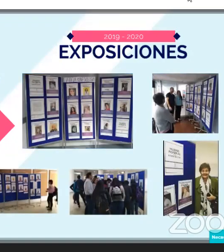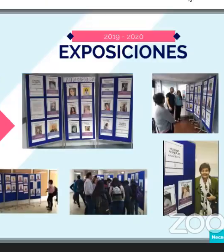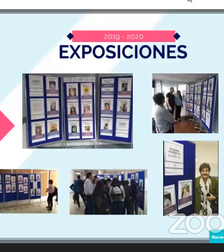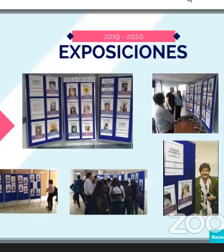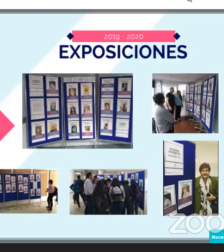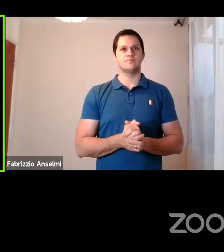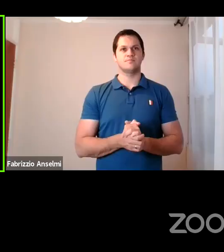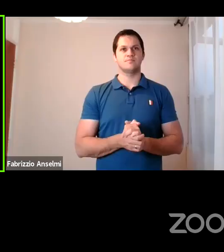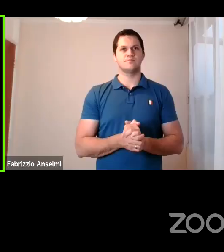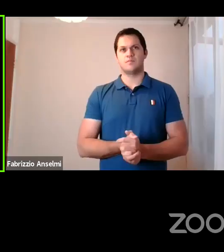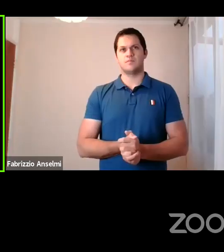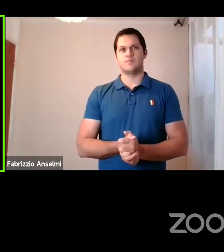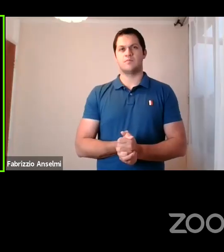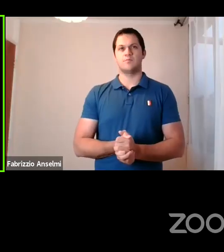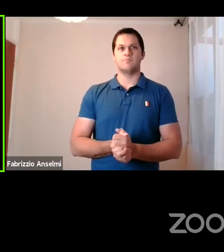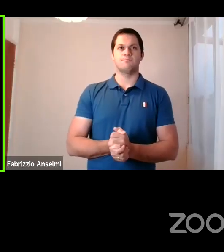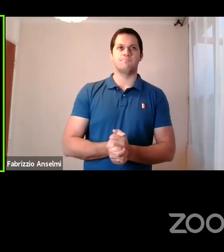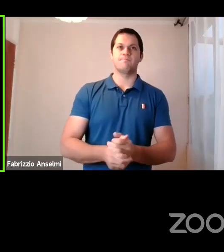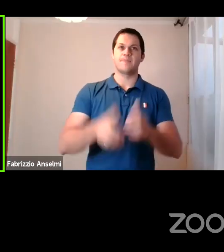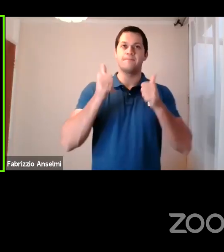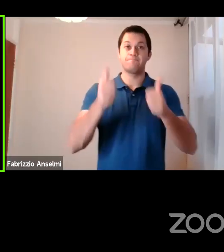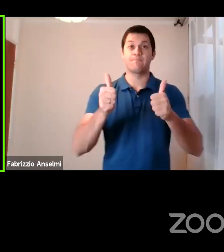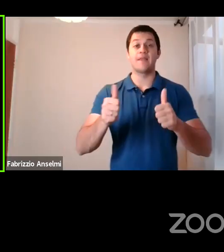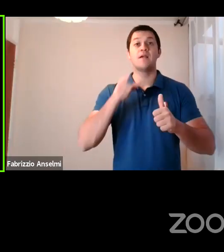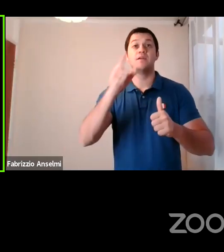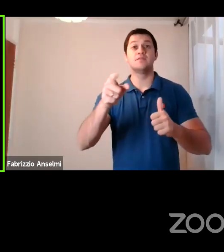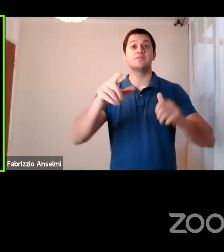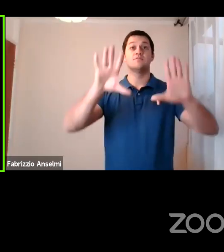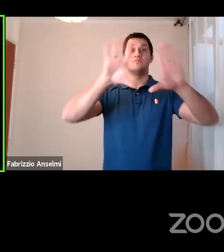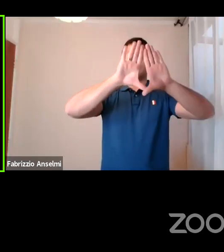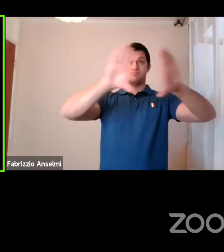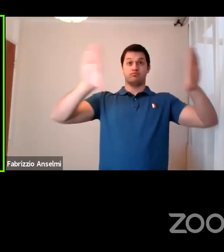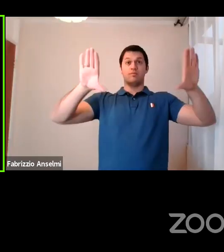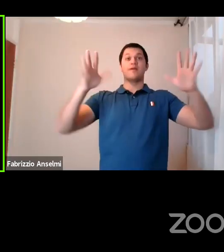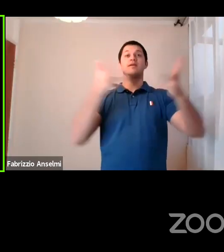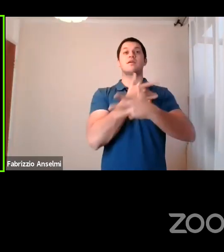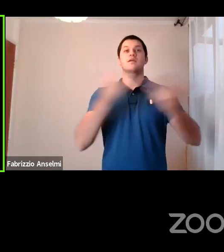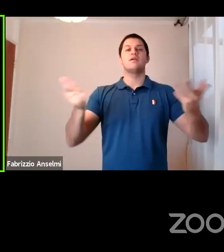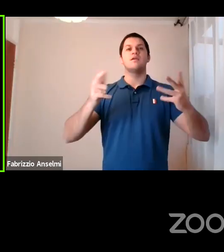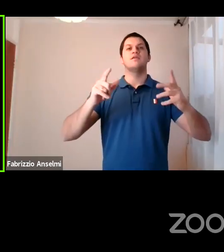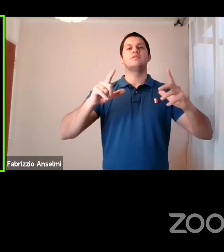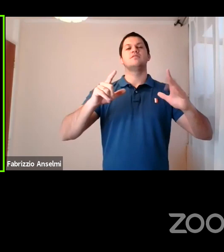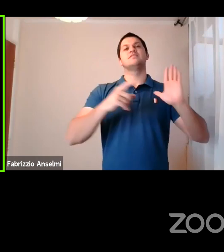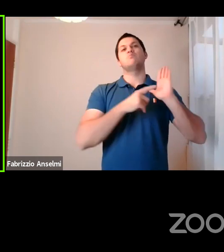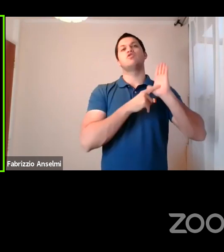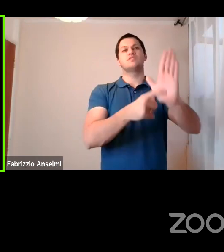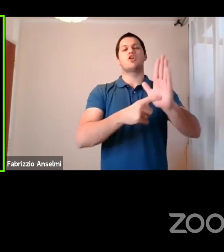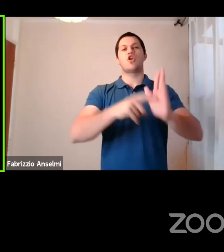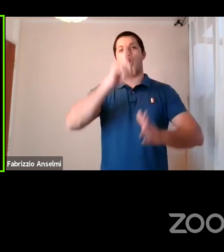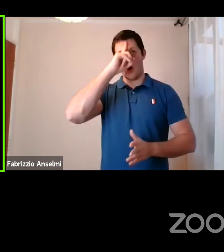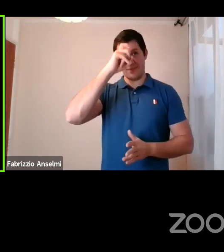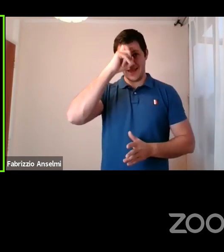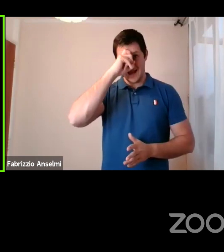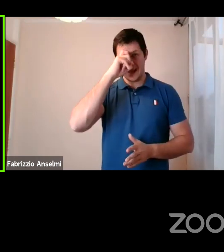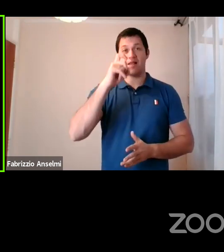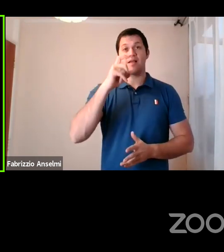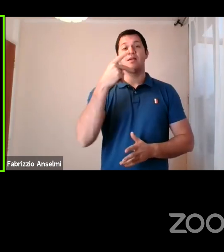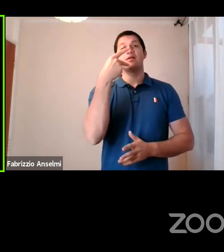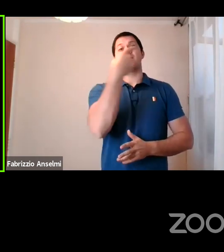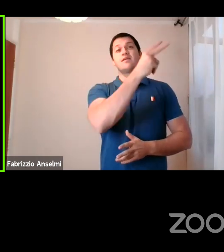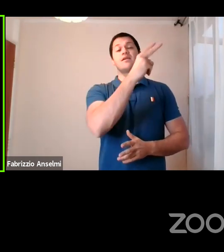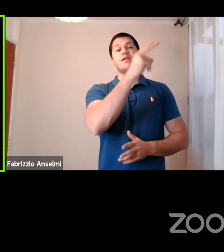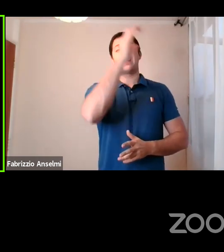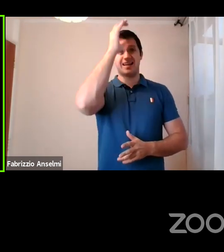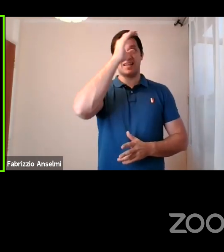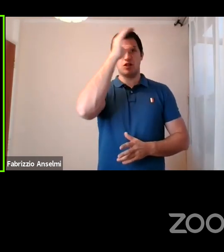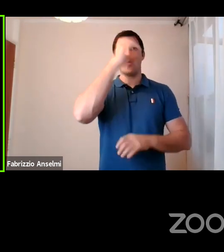Voy a parar un poco. Estas infografías se presentaron tanto en el Hospital Clínico de la Universidad de Chile como en la Facultad de Medicina